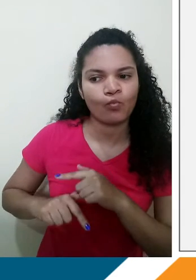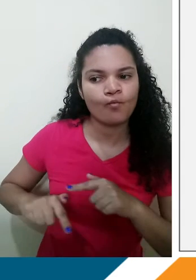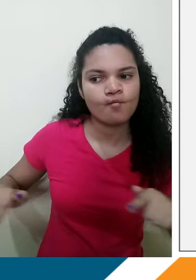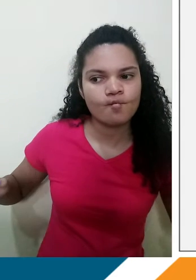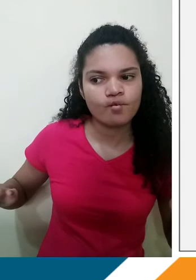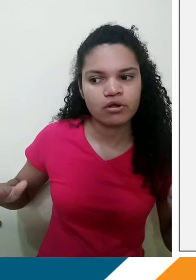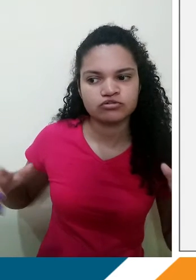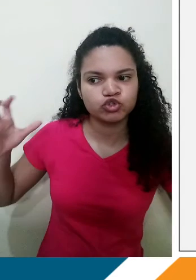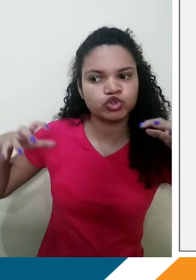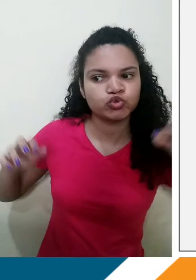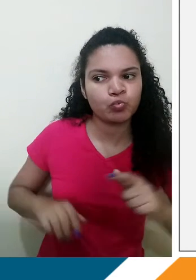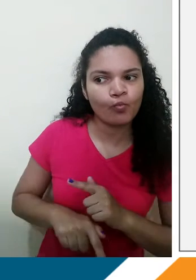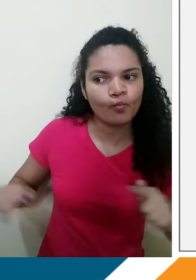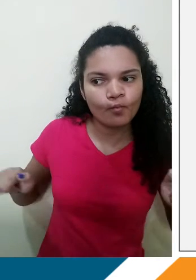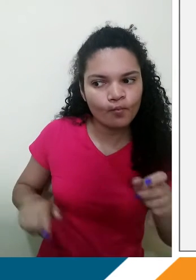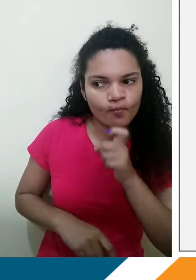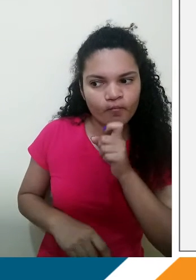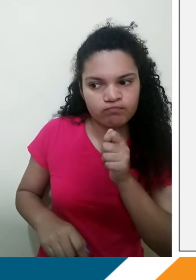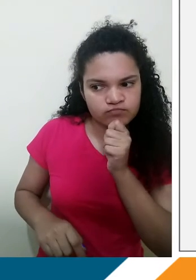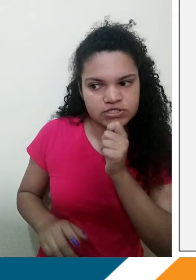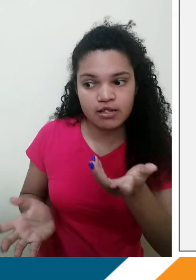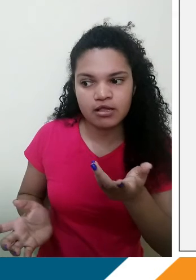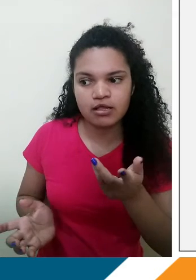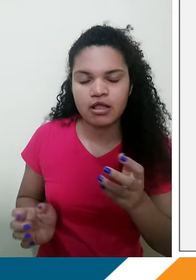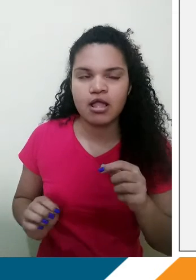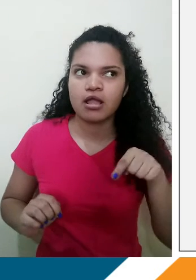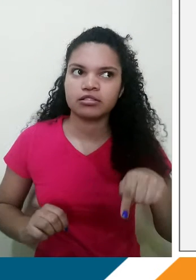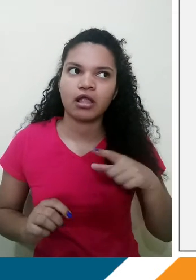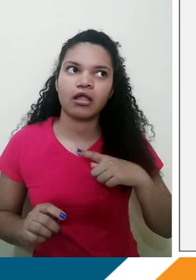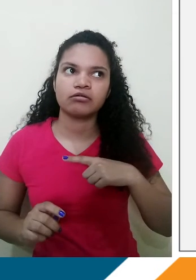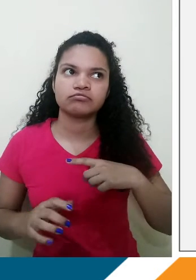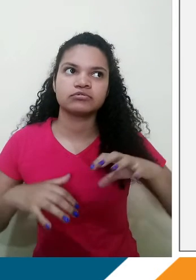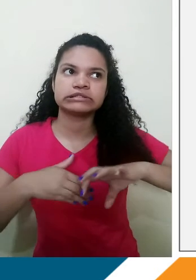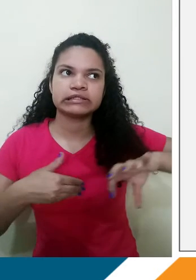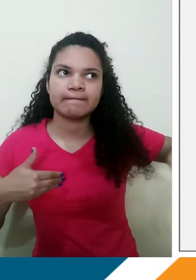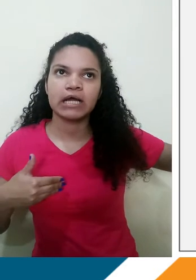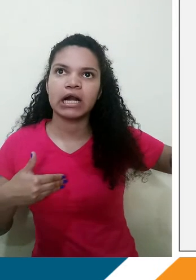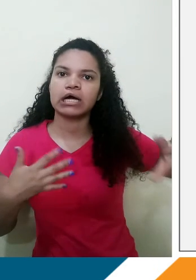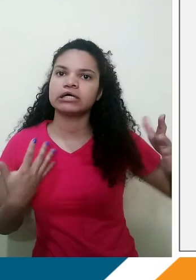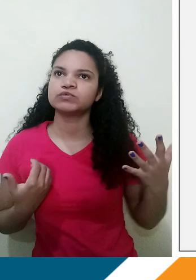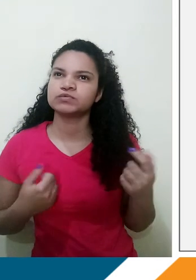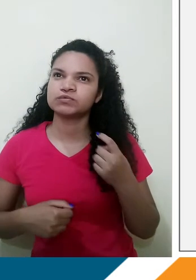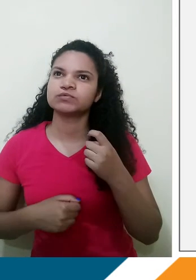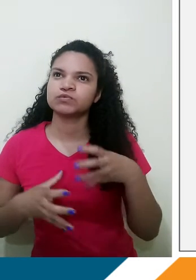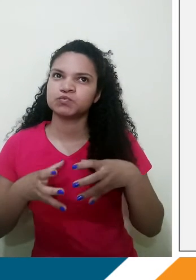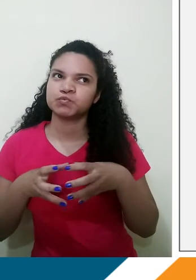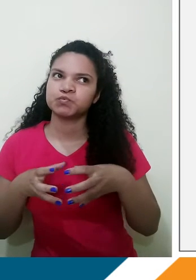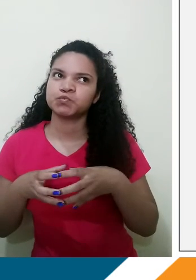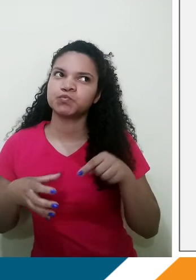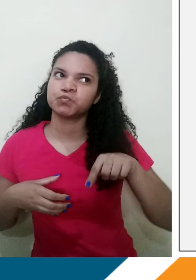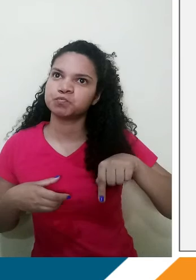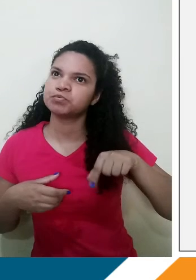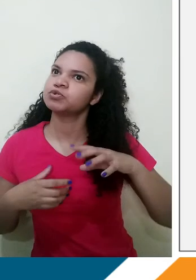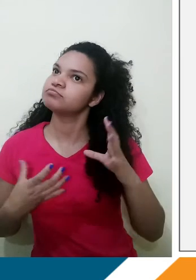floresta. Esses períodos de seca prolongados isolavam essas populações em núcleos de floresta. Essas diferenças,